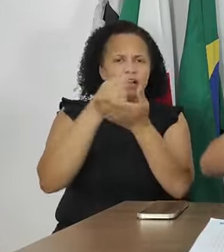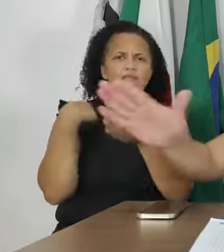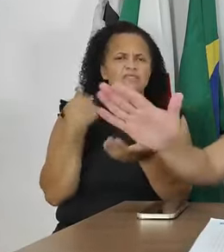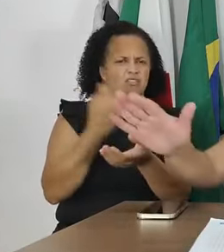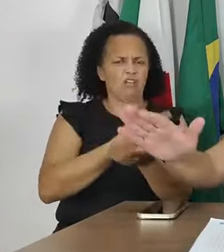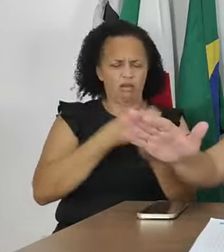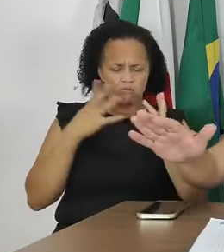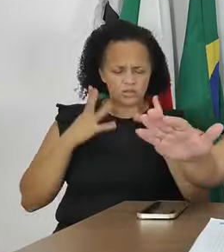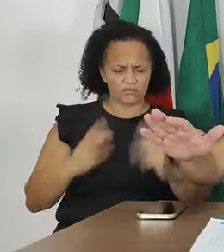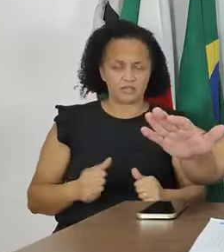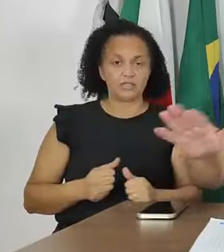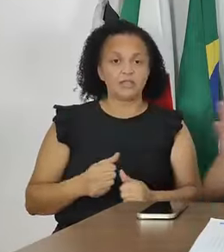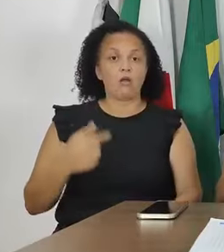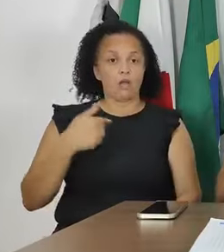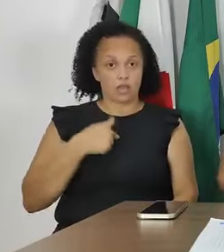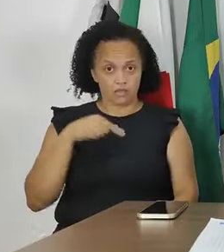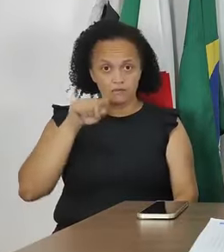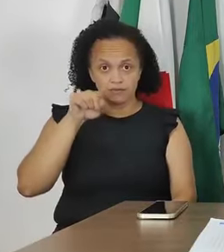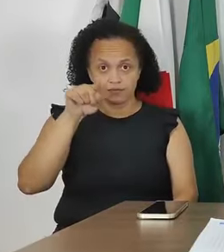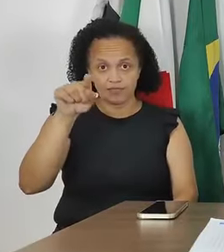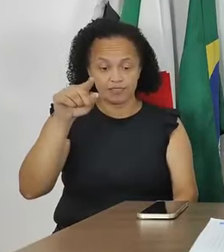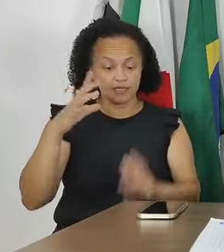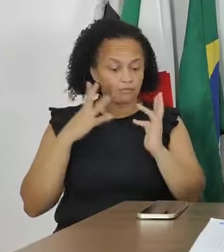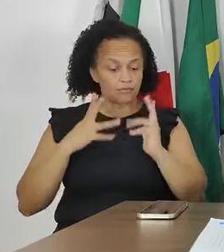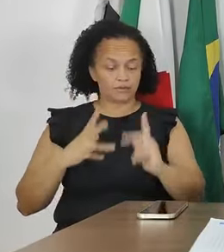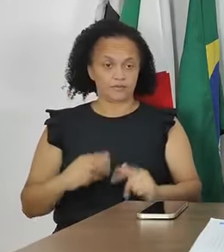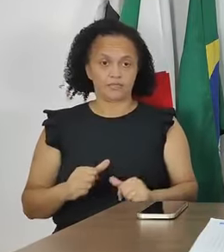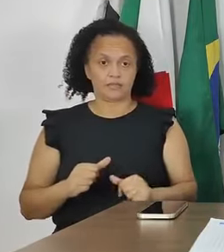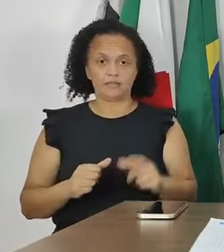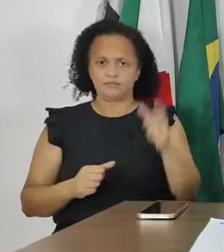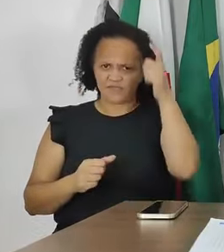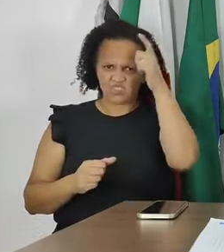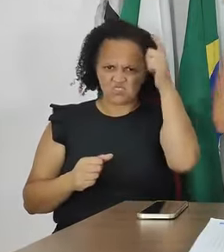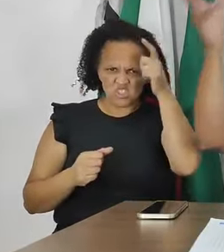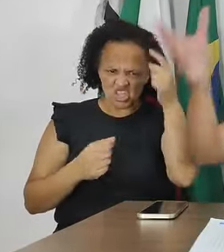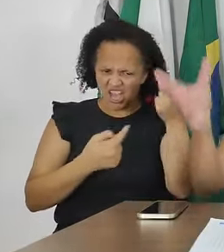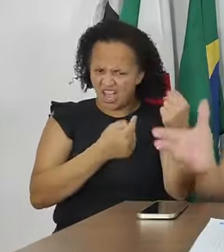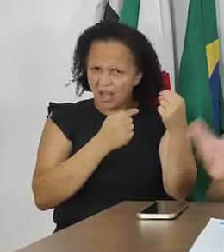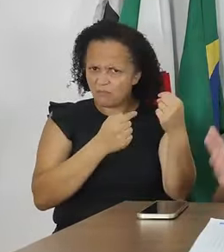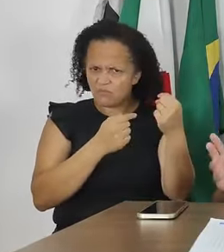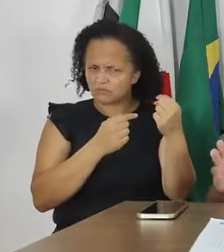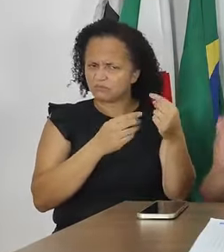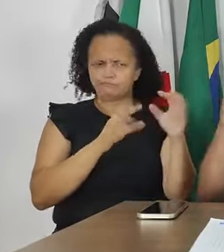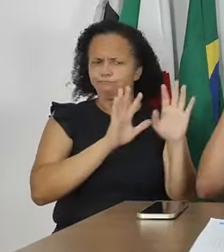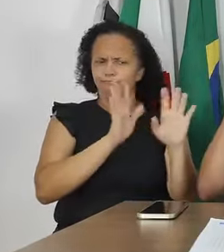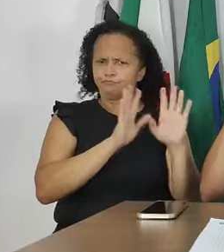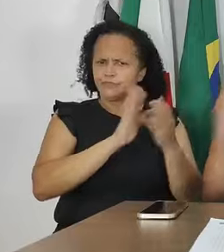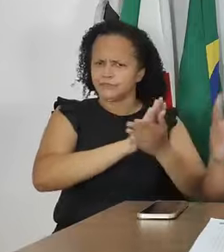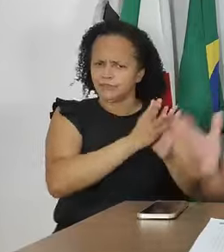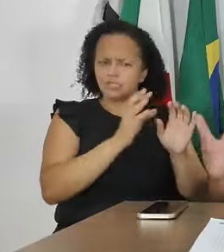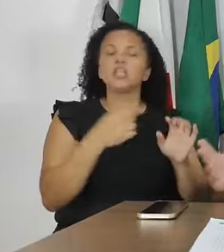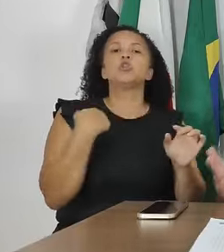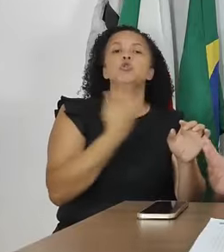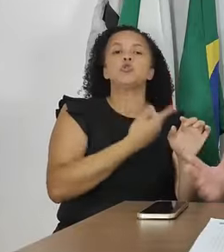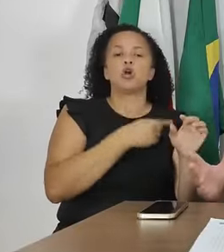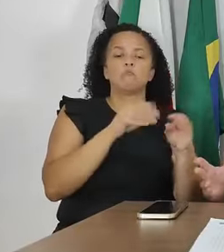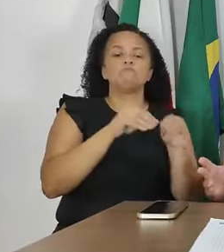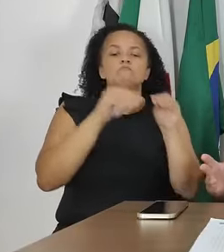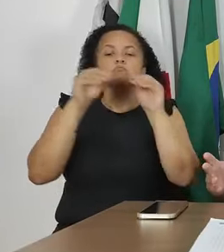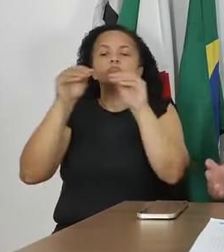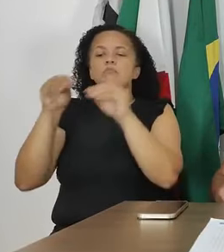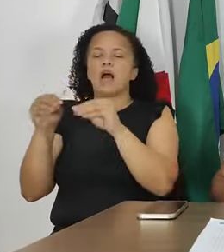império das trevas, porque nós fomos tirados do império das trevas e fomos transportados para o reino de Jesus